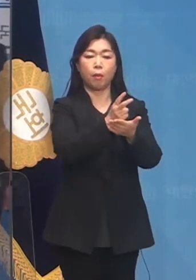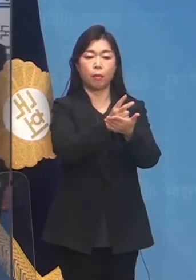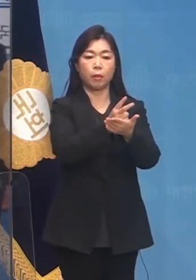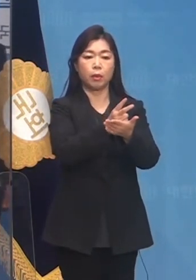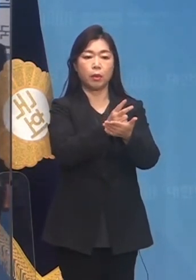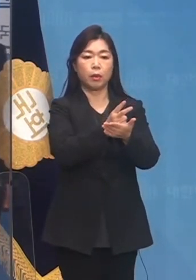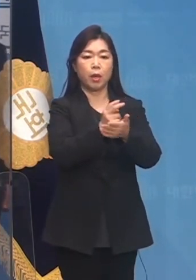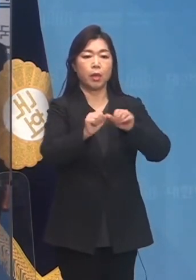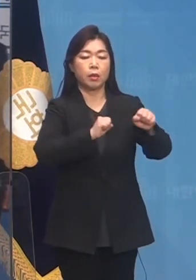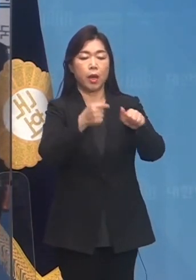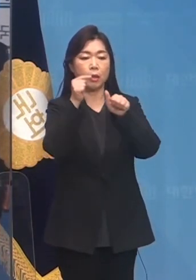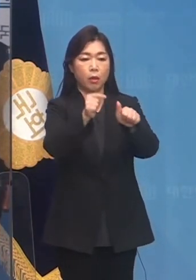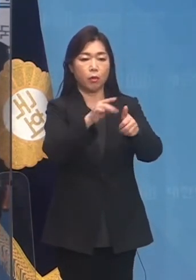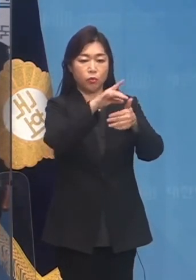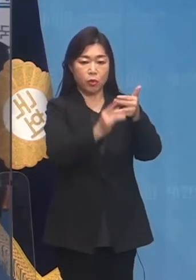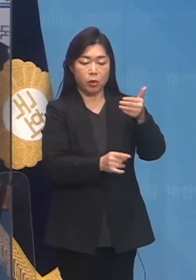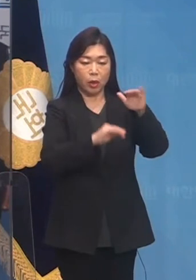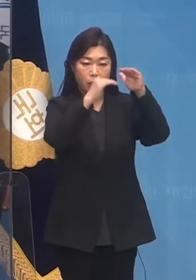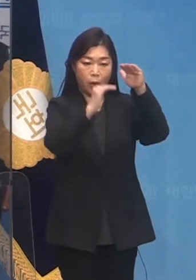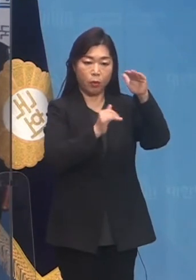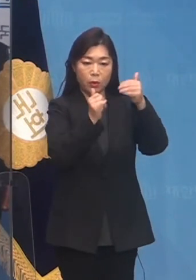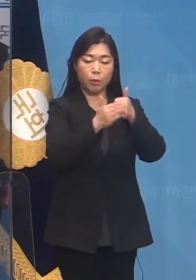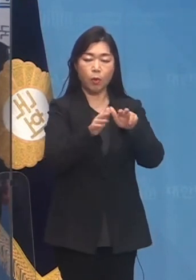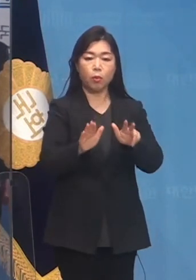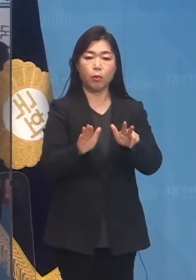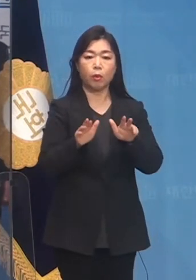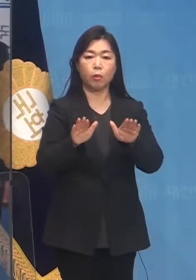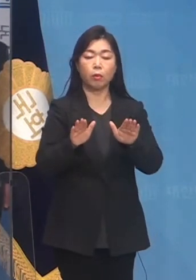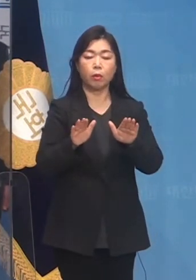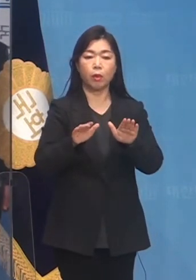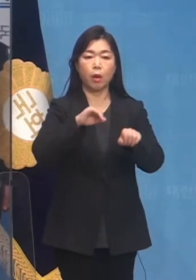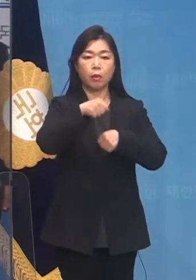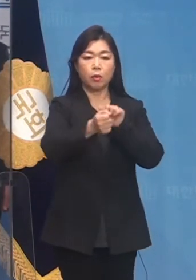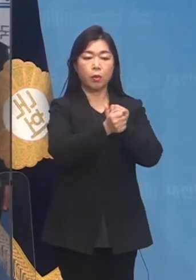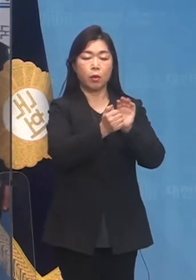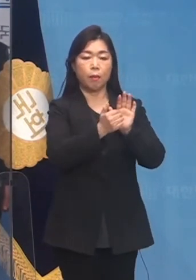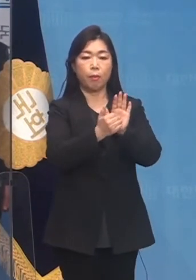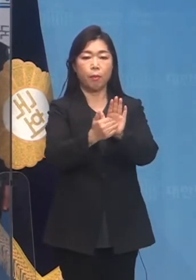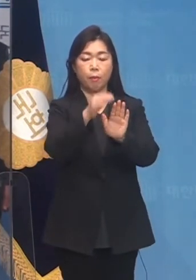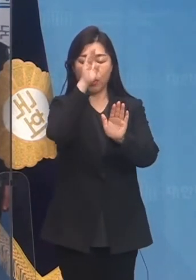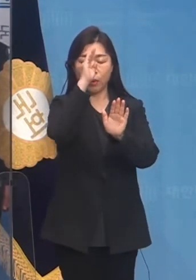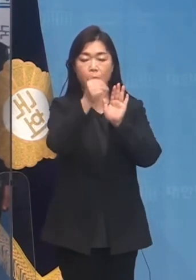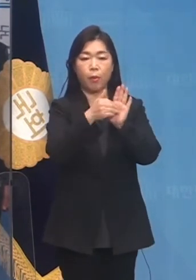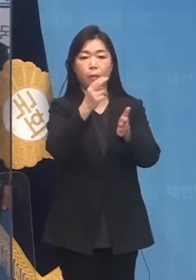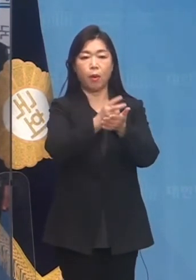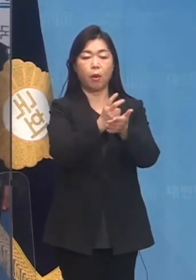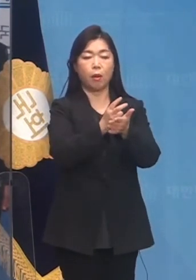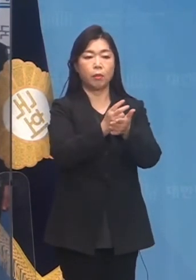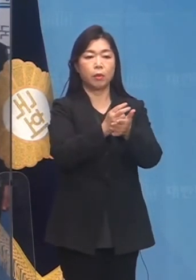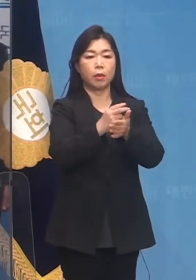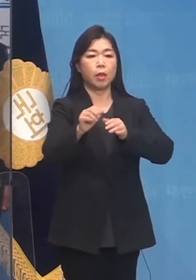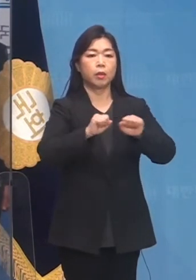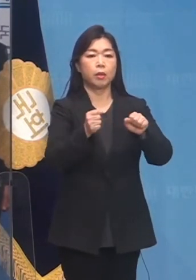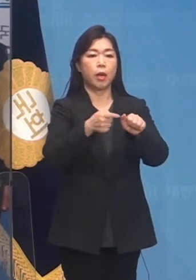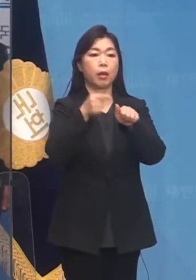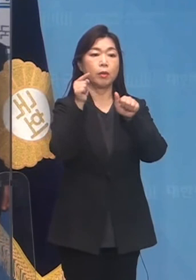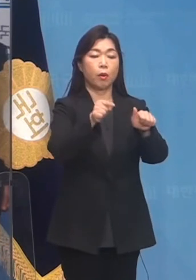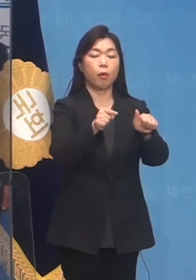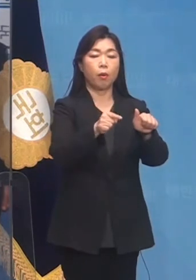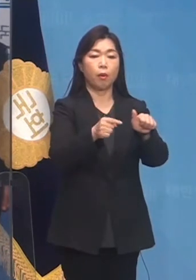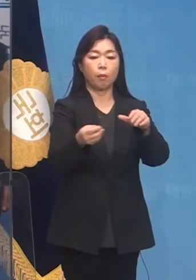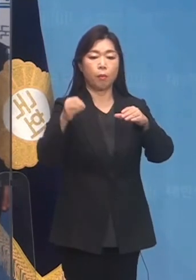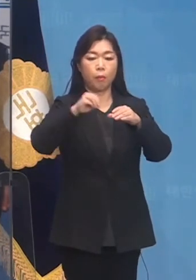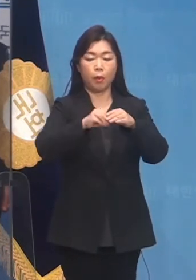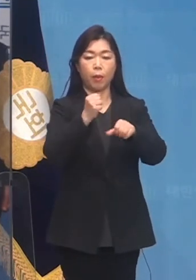시행령 시행규칙의 세부 사항이 없기 때문에 이번에 가출전염병 예방법 시행령 시행규칙에 편입된 그